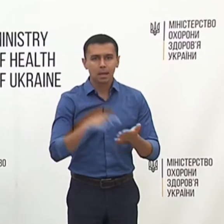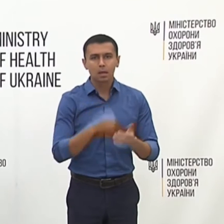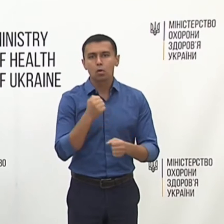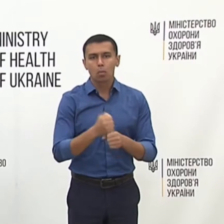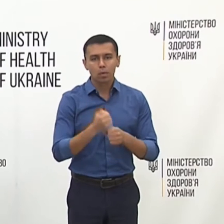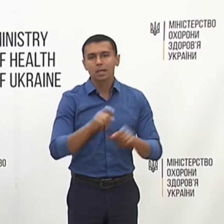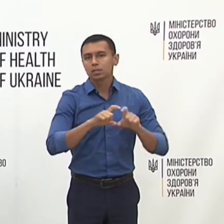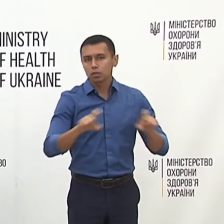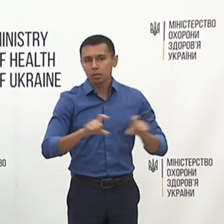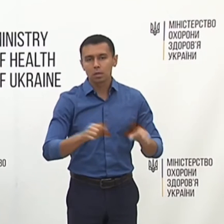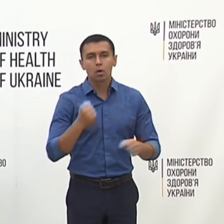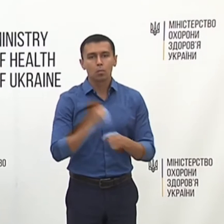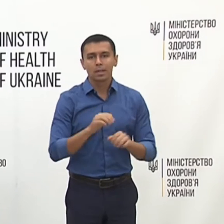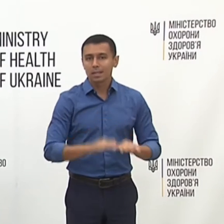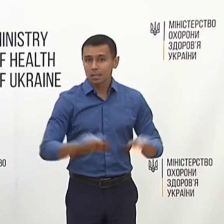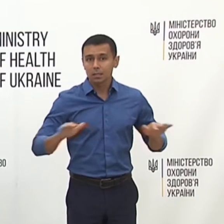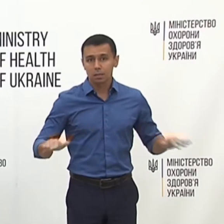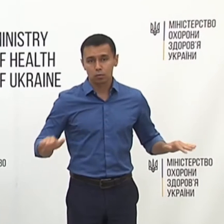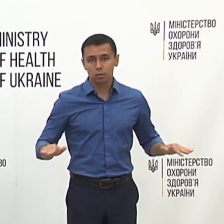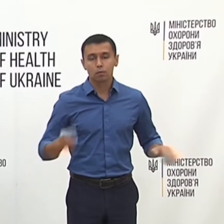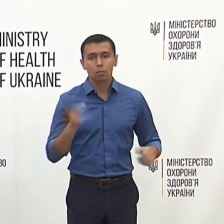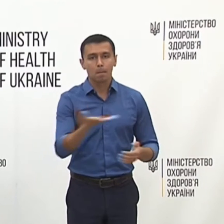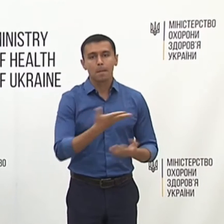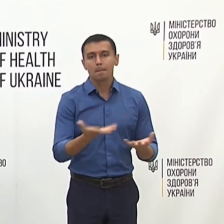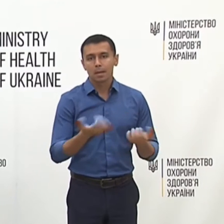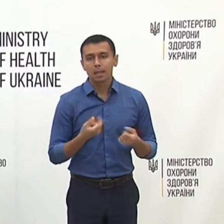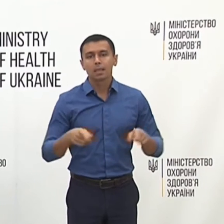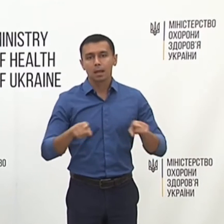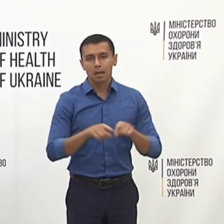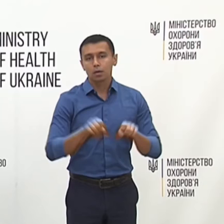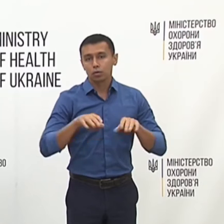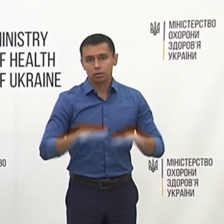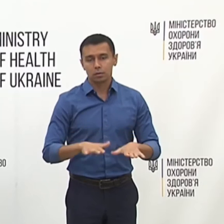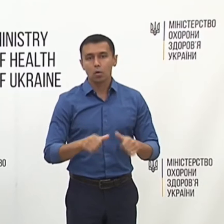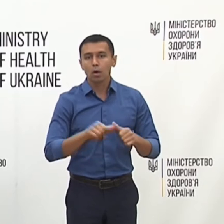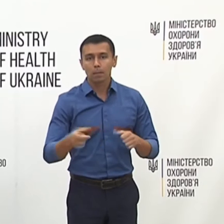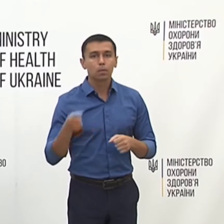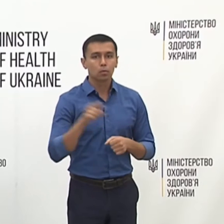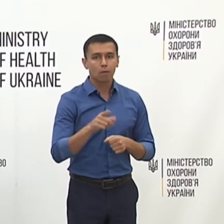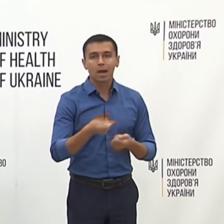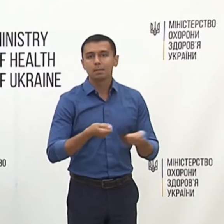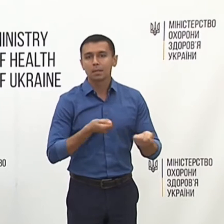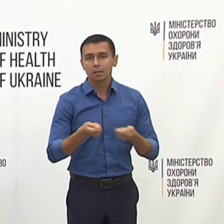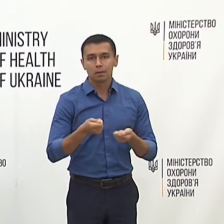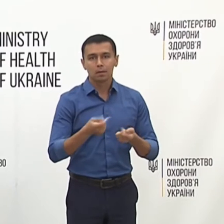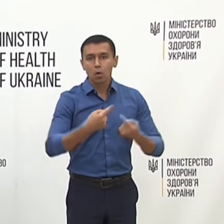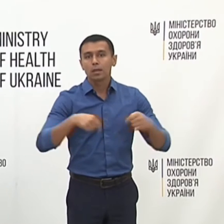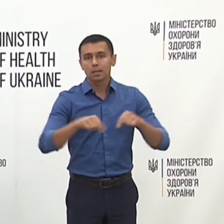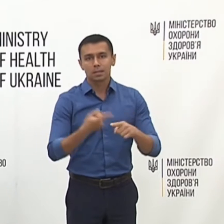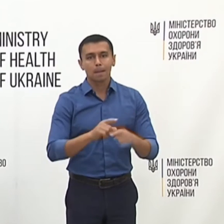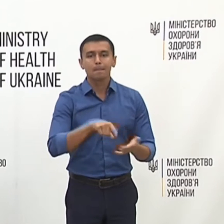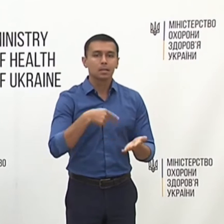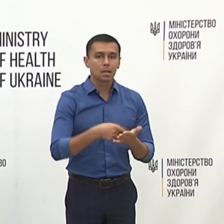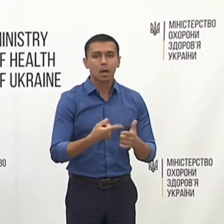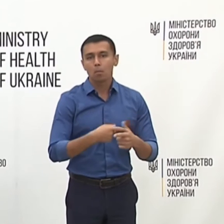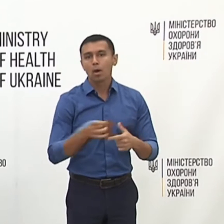робота шкіл, робота дитячих садочків, тому ми прийняли таке рішення. Окрім того, в адміністративних одиницях, це міста